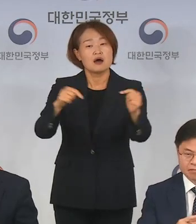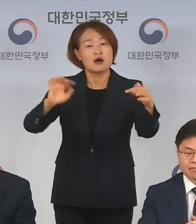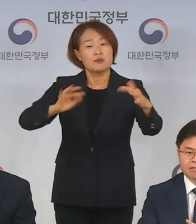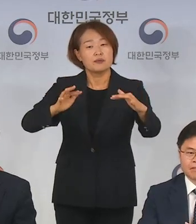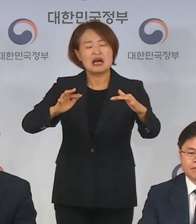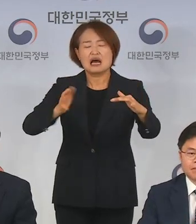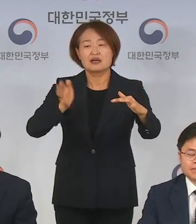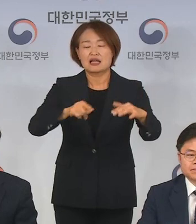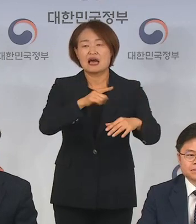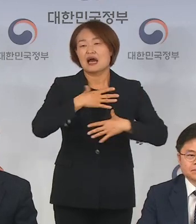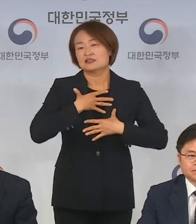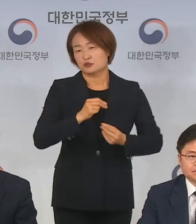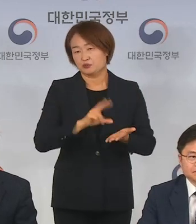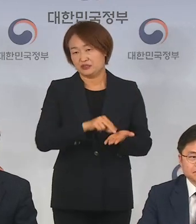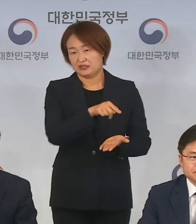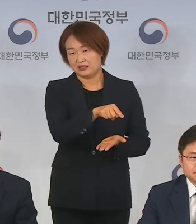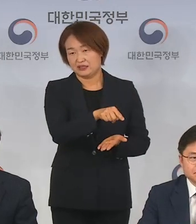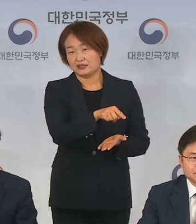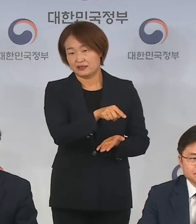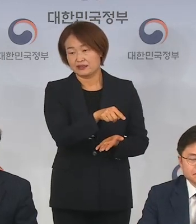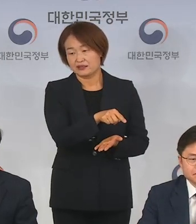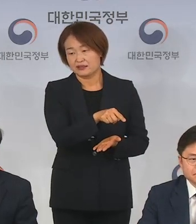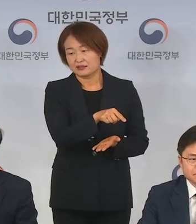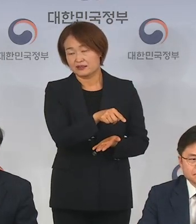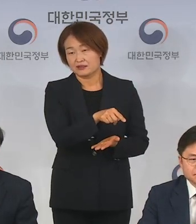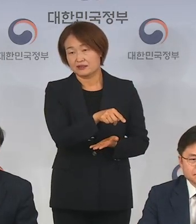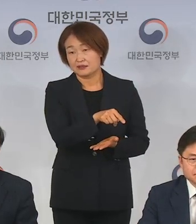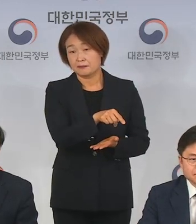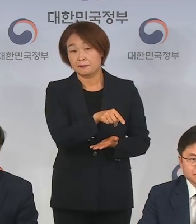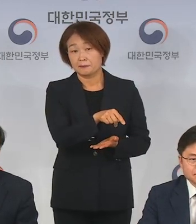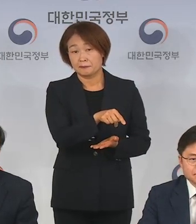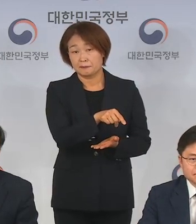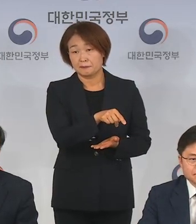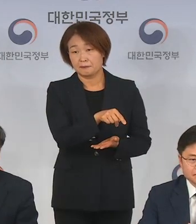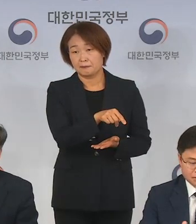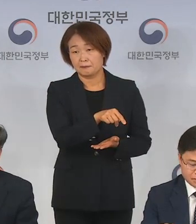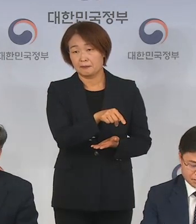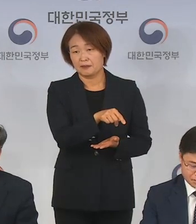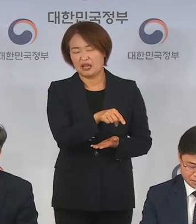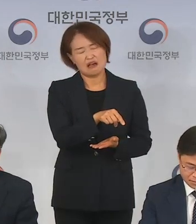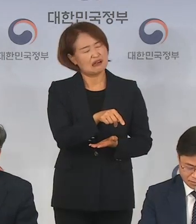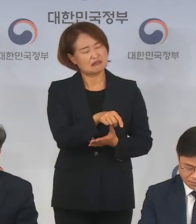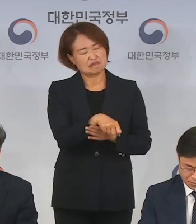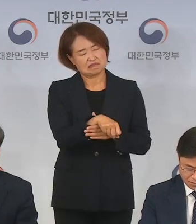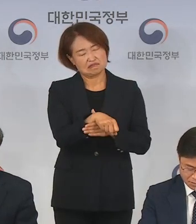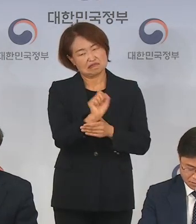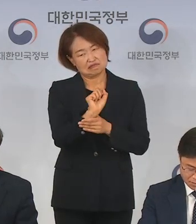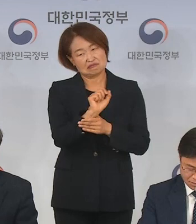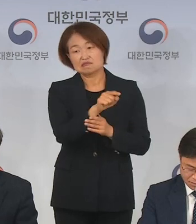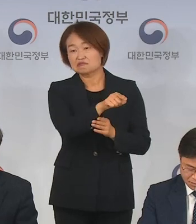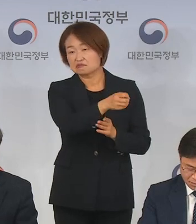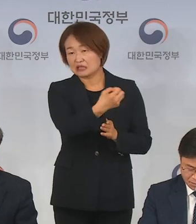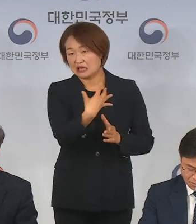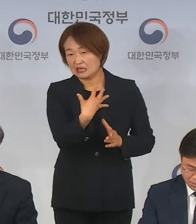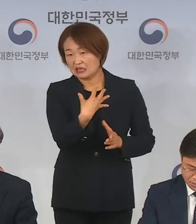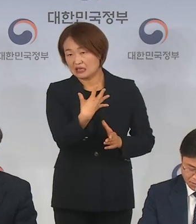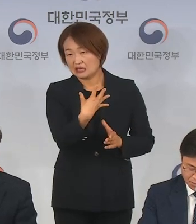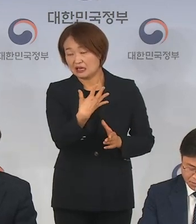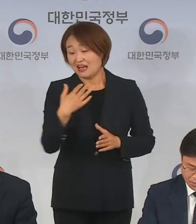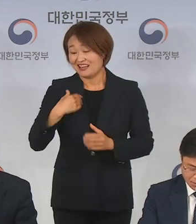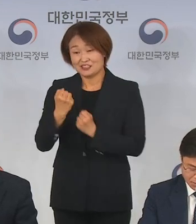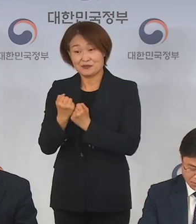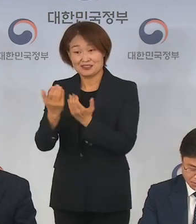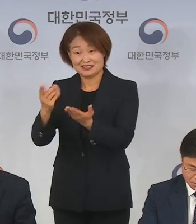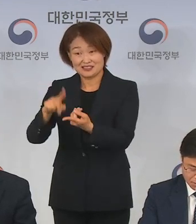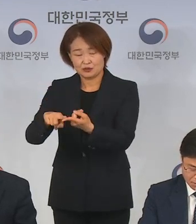가지 안전상 문제라든지 고려를 해서 좀 수용하기 어렵다는 의견이 있었고 저희도 아까 설명드린